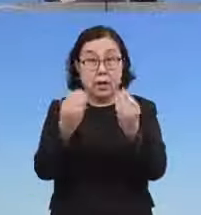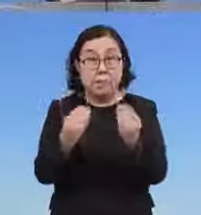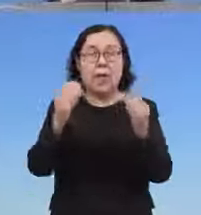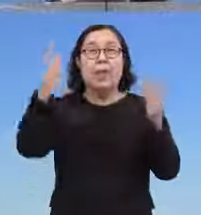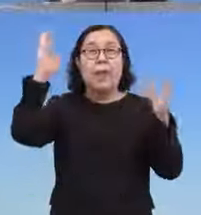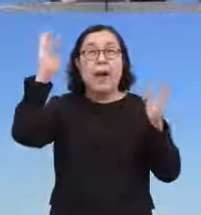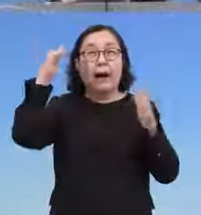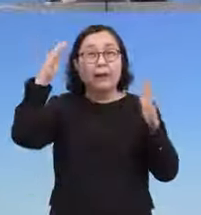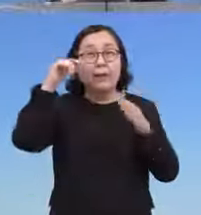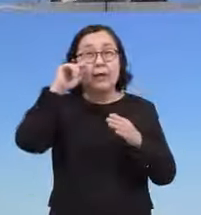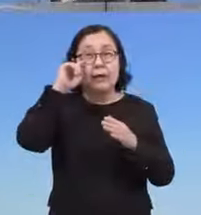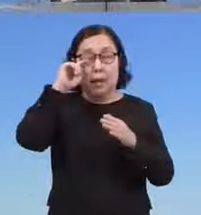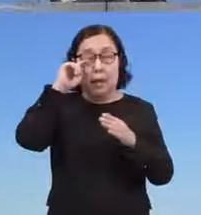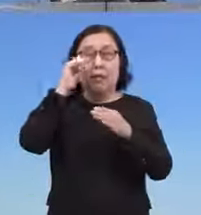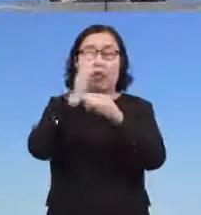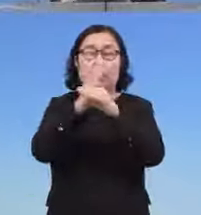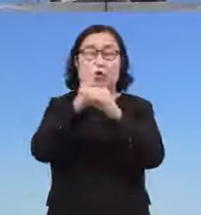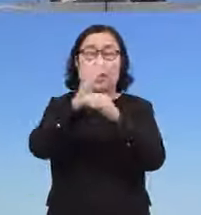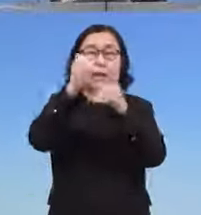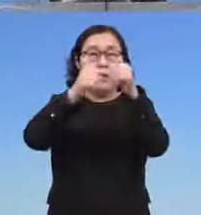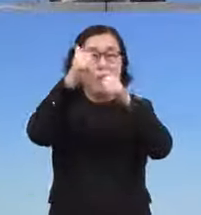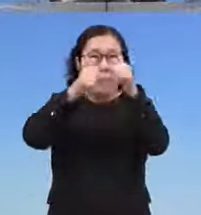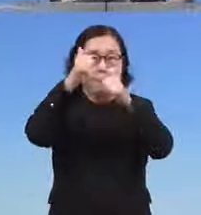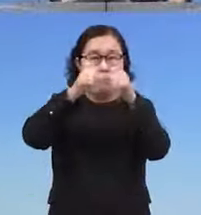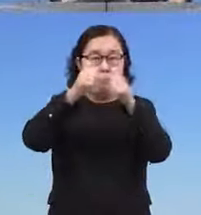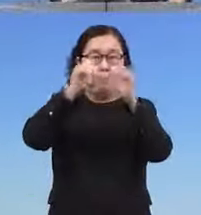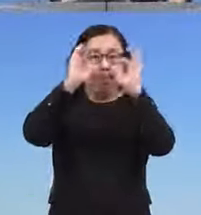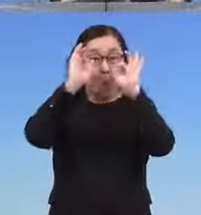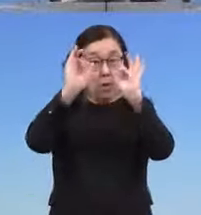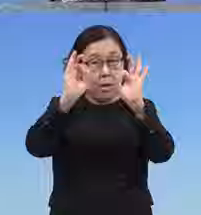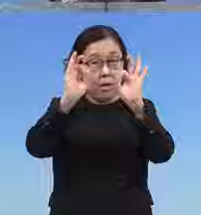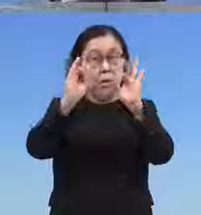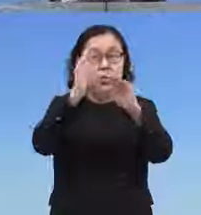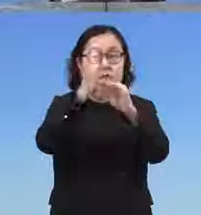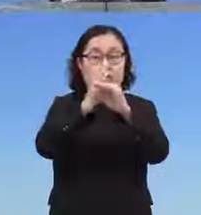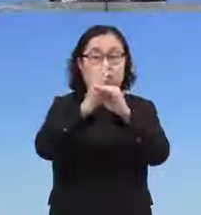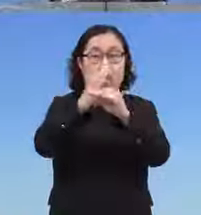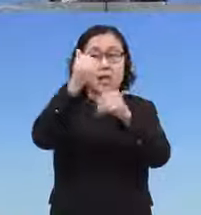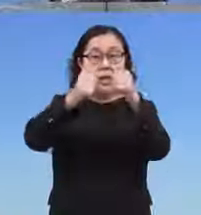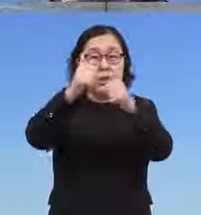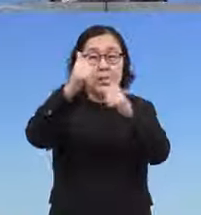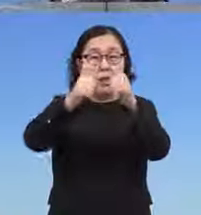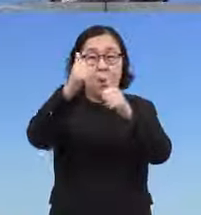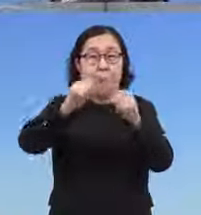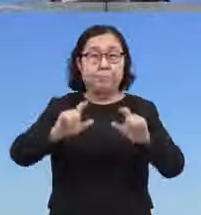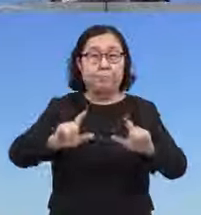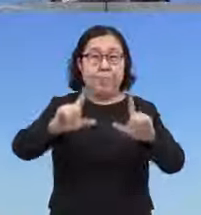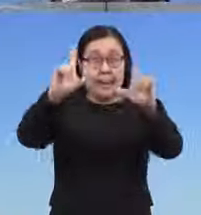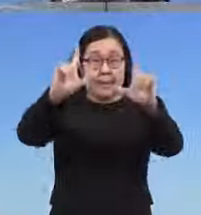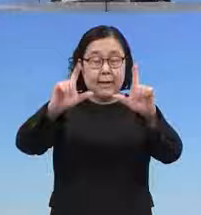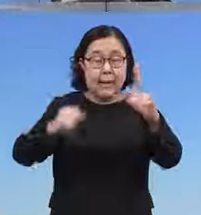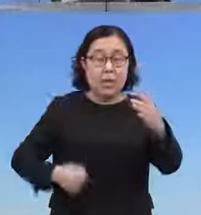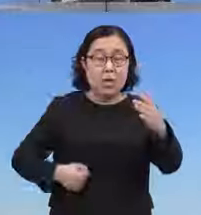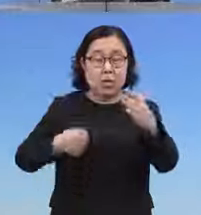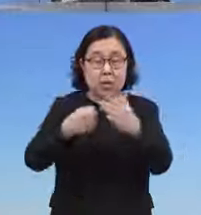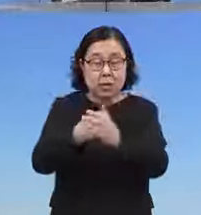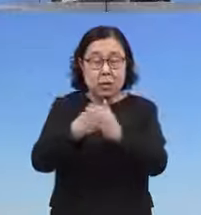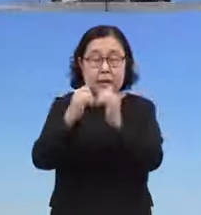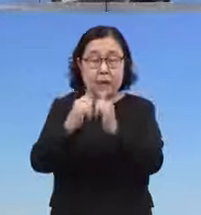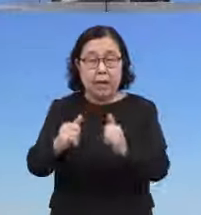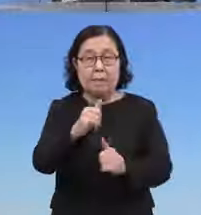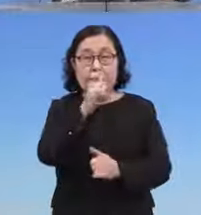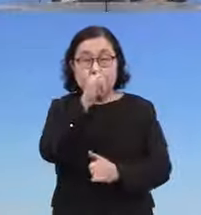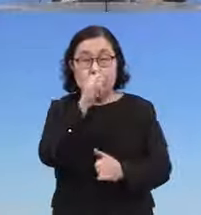학생이 이제 어느 날 이제 그 중간고사를 보게 되었다 하면 그 중간고사를 정해준 어떤